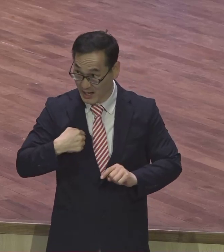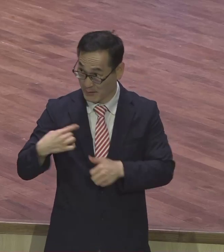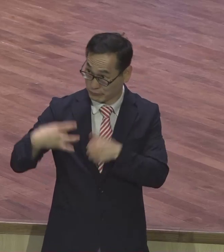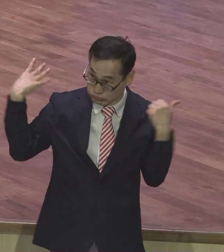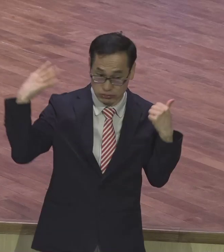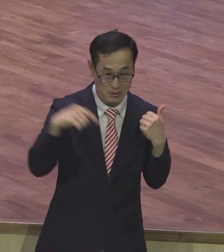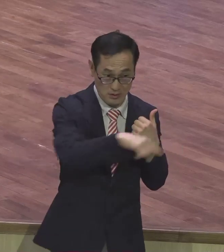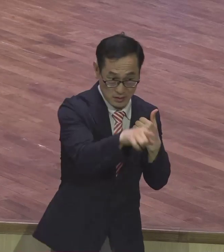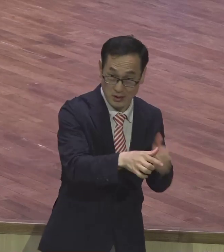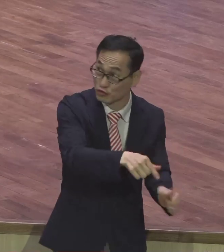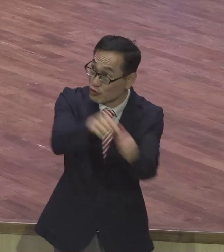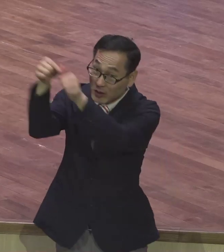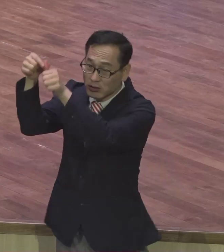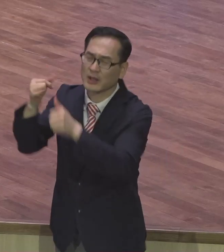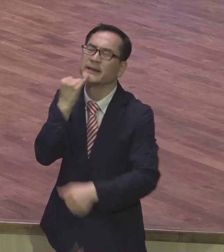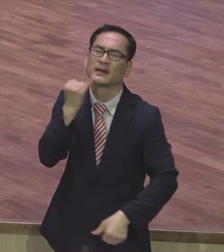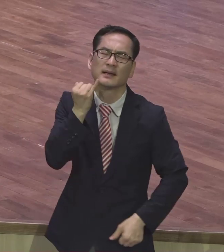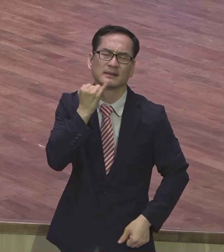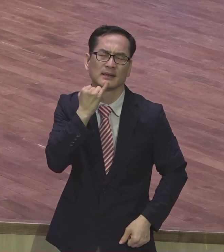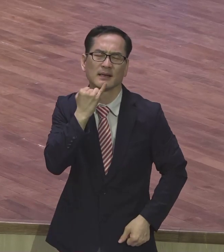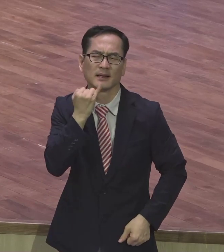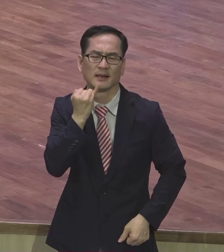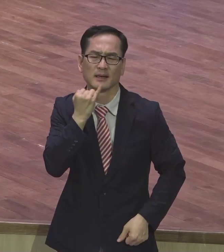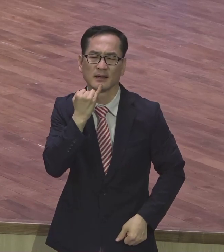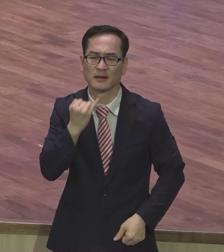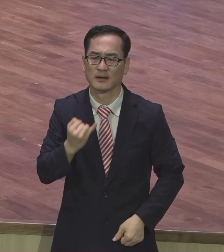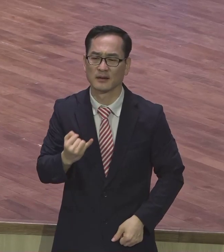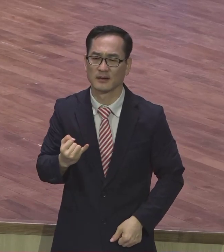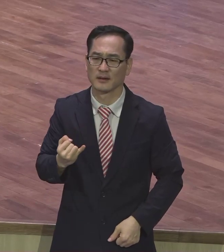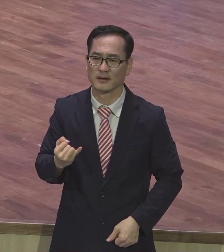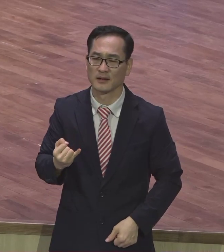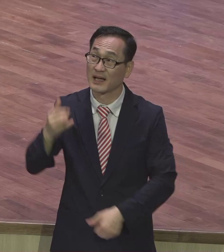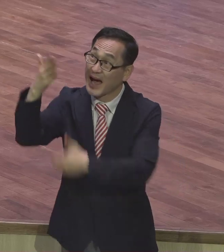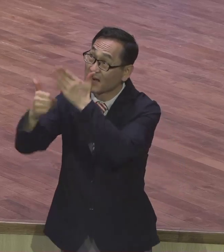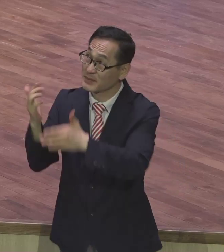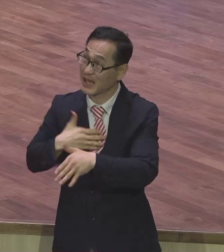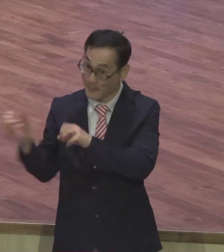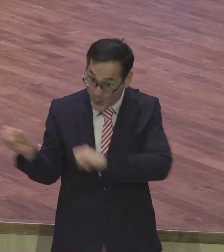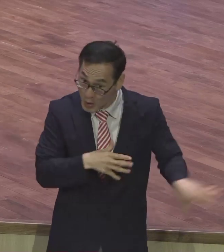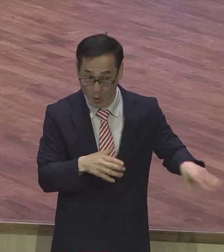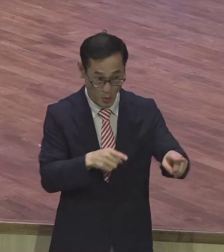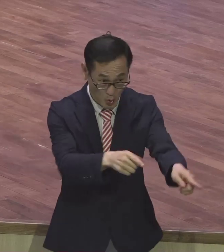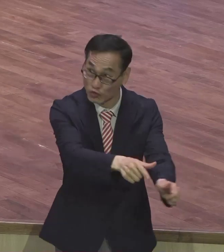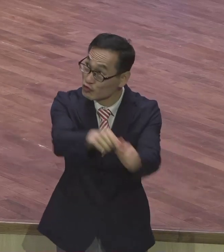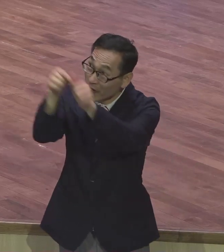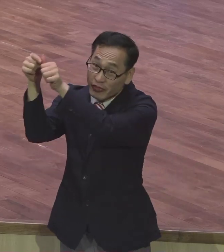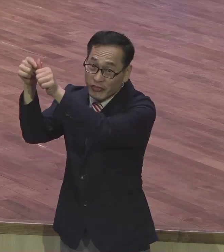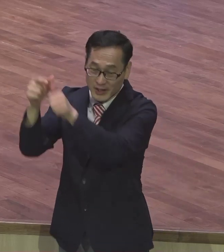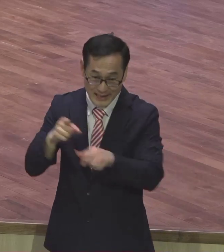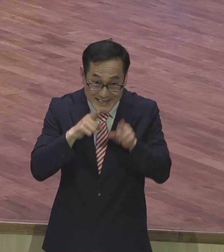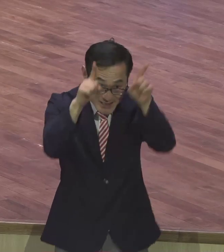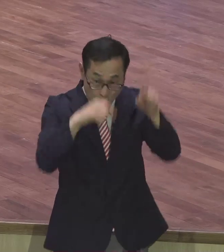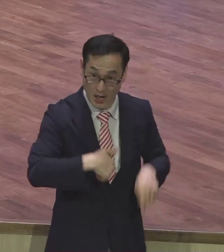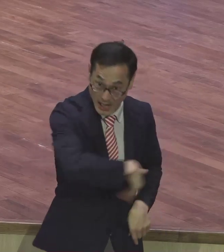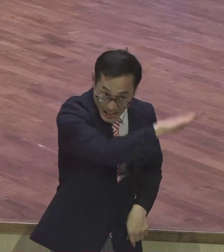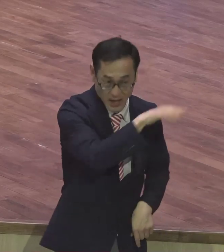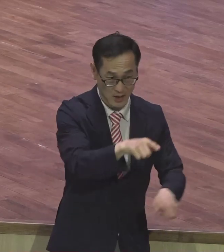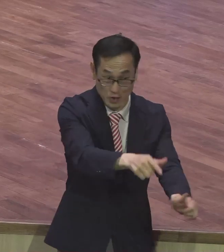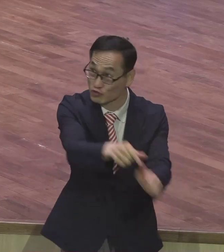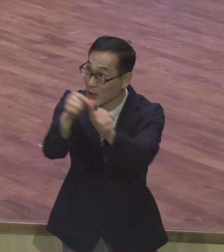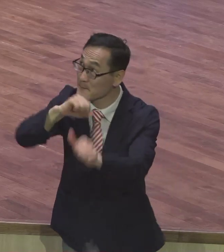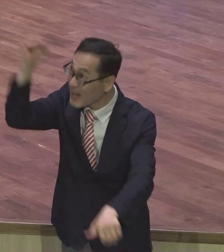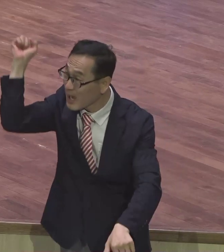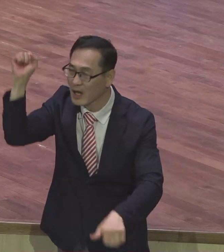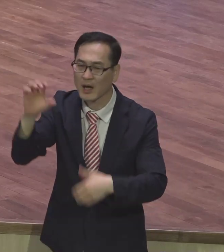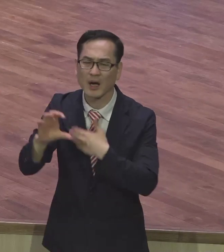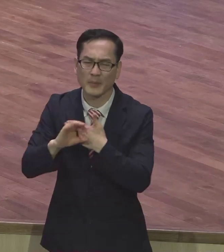이거 무슨 말이에요 내가 엄청난 무지 무지한 무선 지옥뻘에 나 혼자 떨어진다 하더라도 동족만